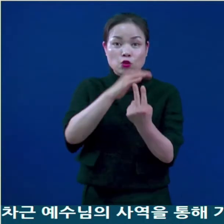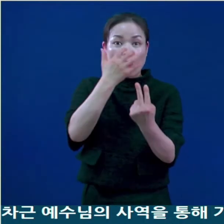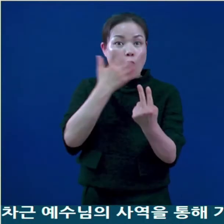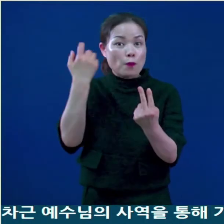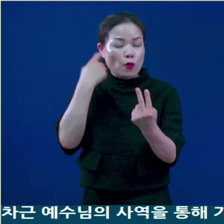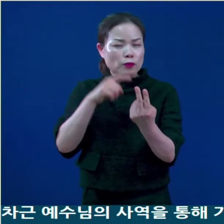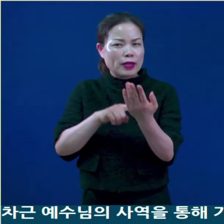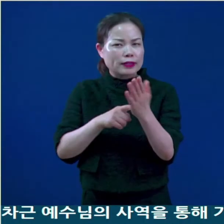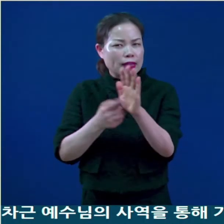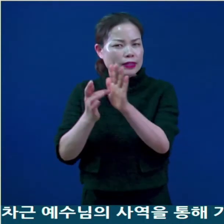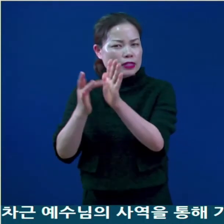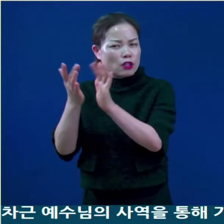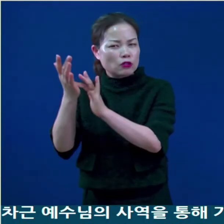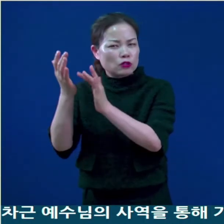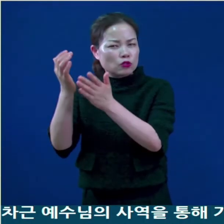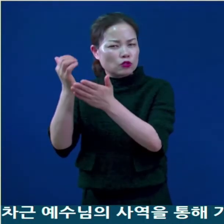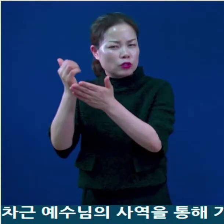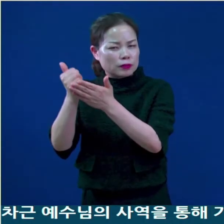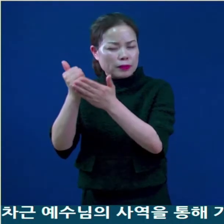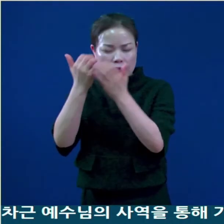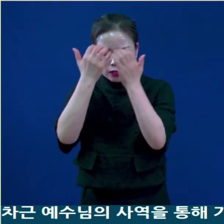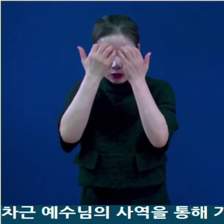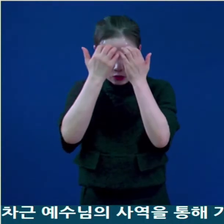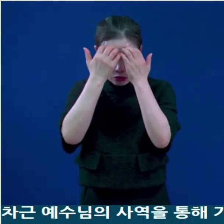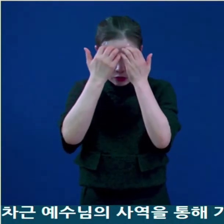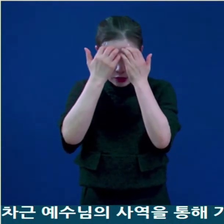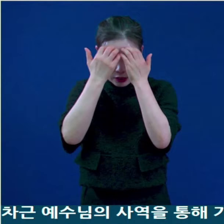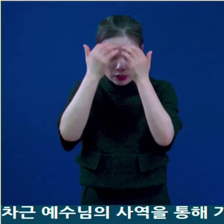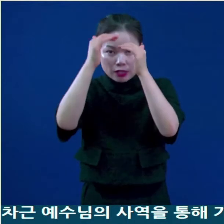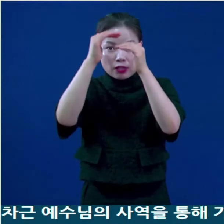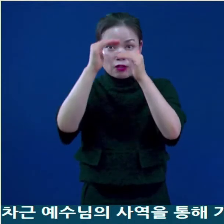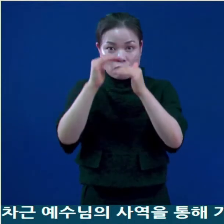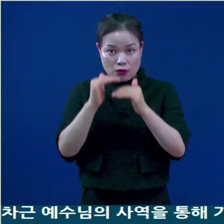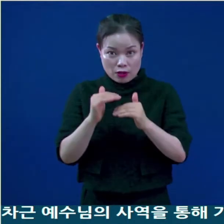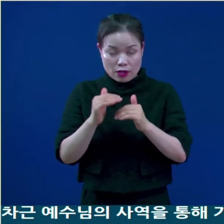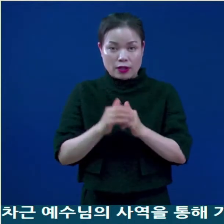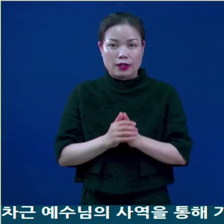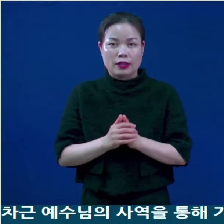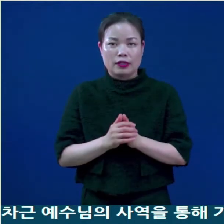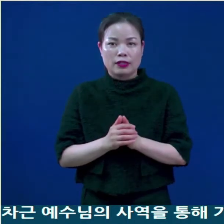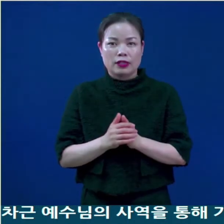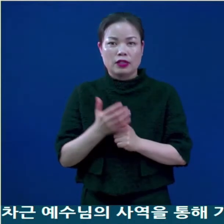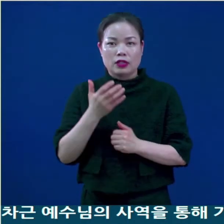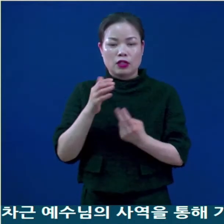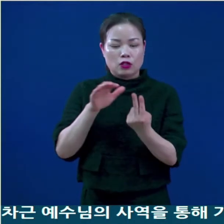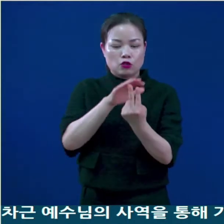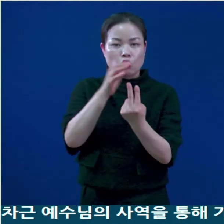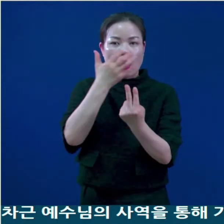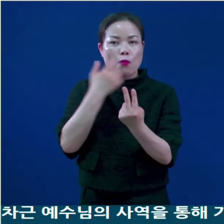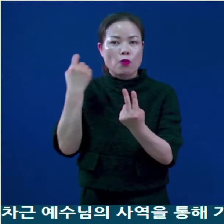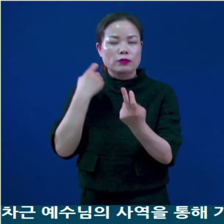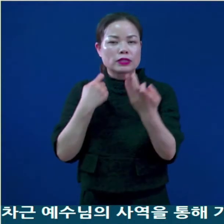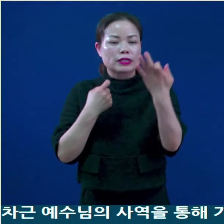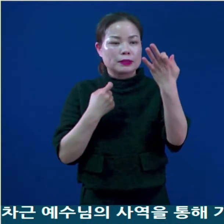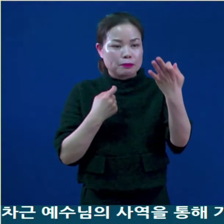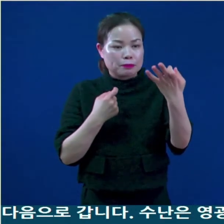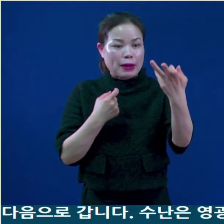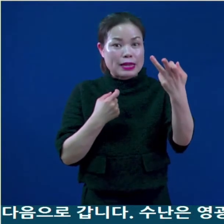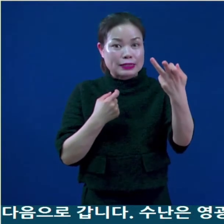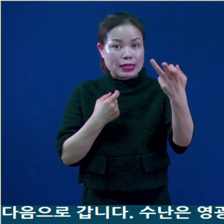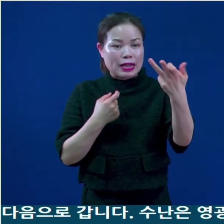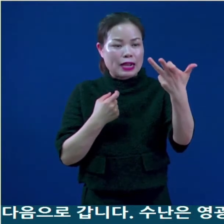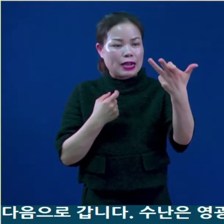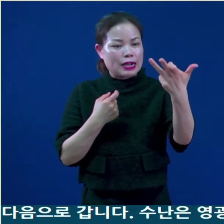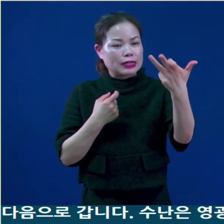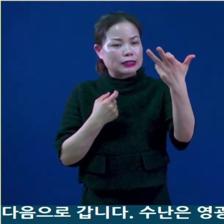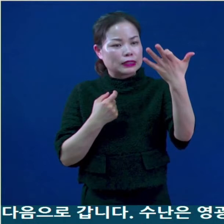요한복음에 나타난 예수님의 순환 이야기, 요한복음 18장, 19장, 20장